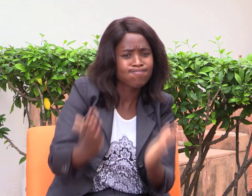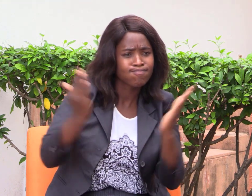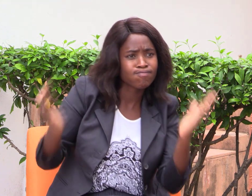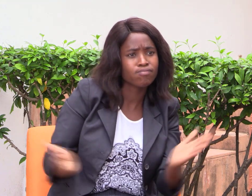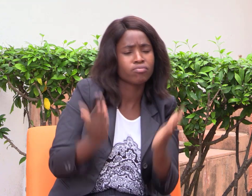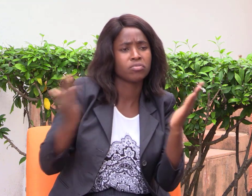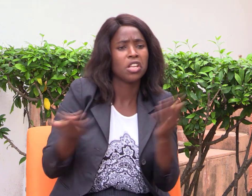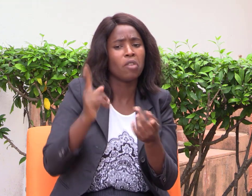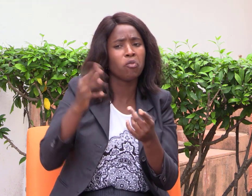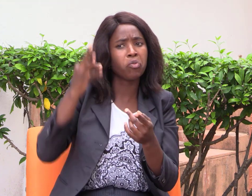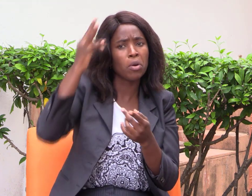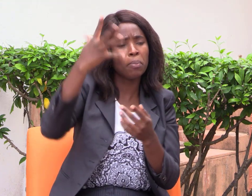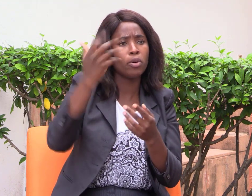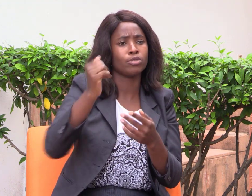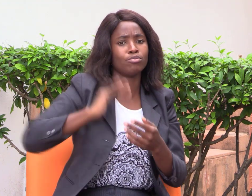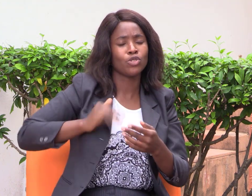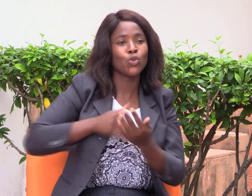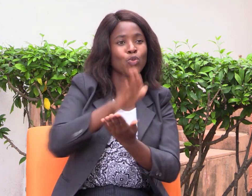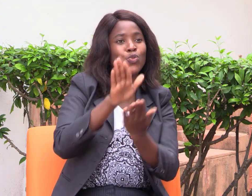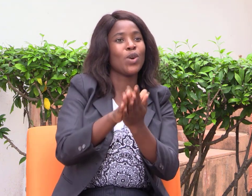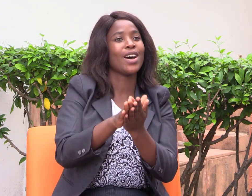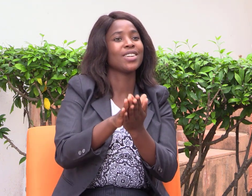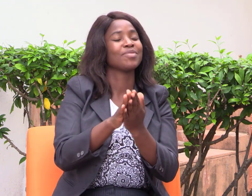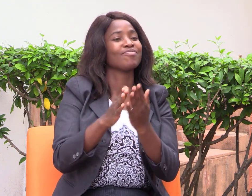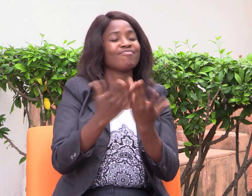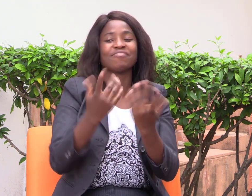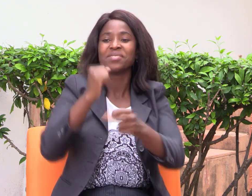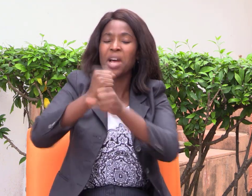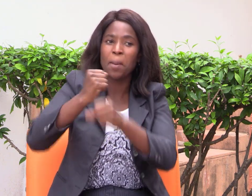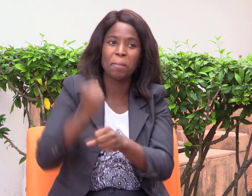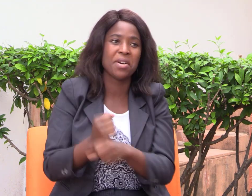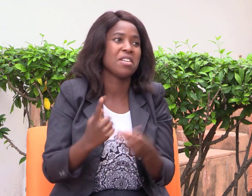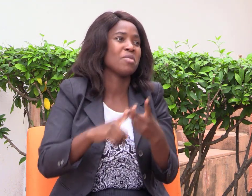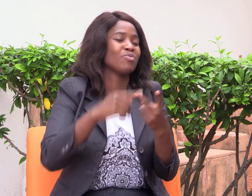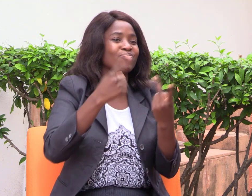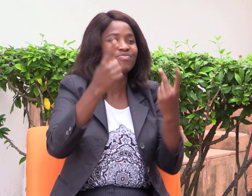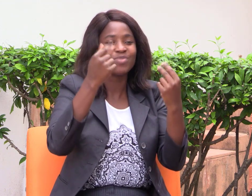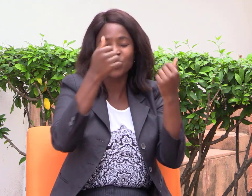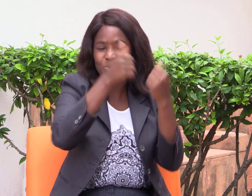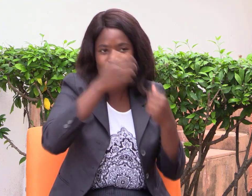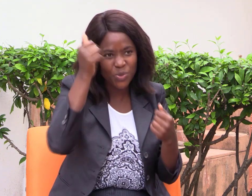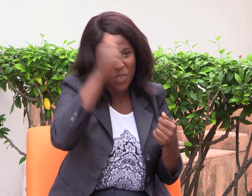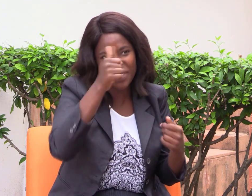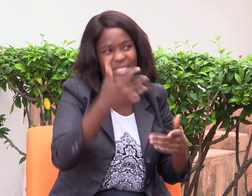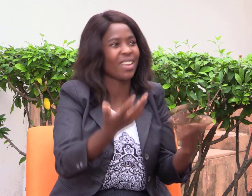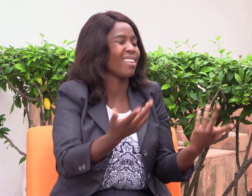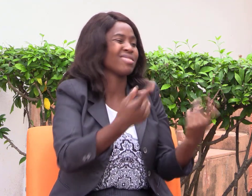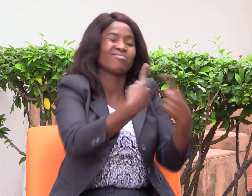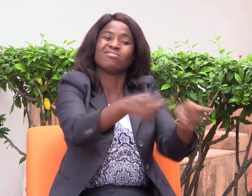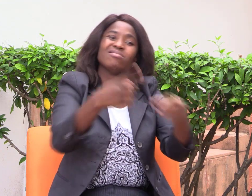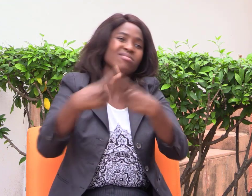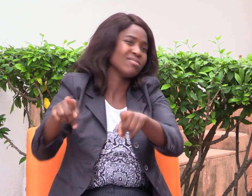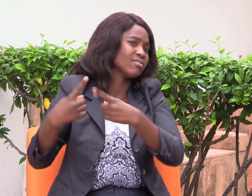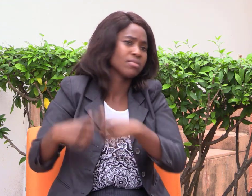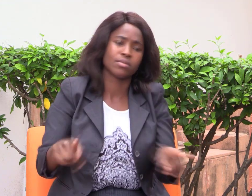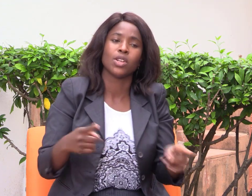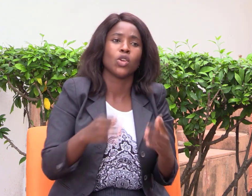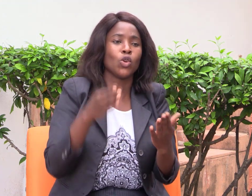muito tempo, mas penso que com apoio podemos conseguir e podemos progredir e podemos ter mais